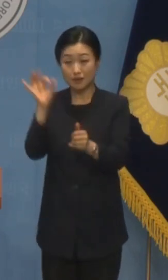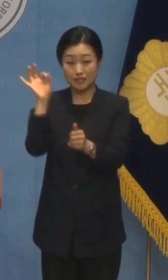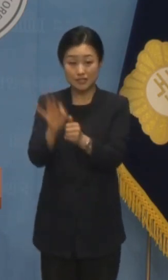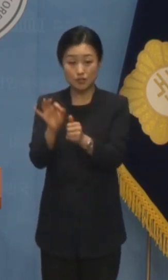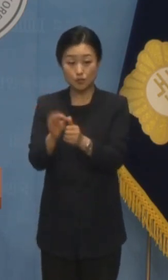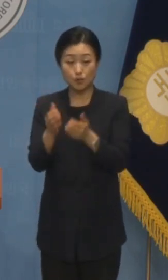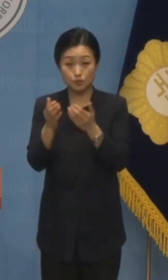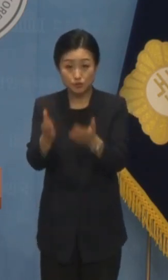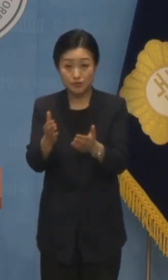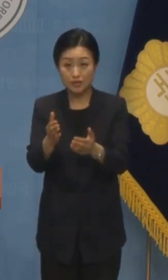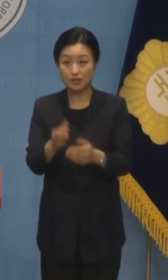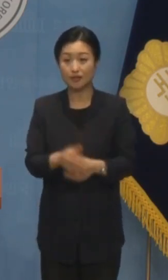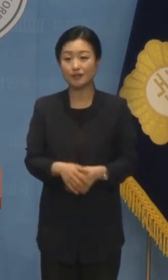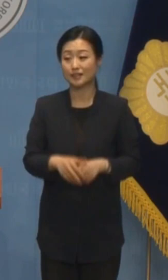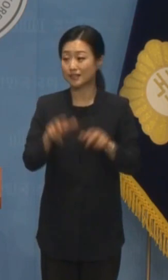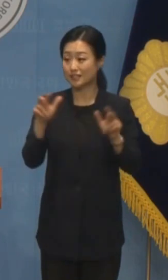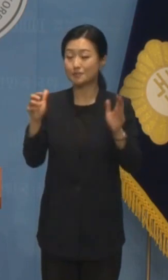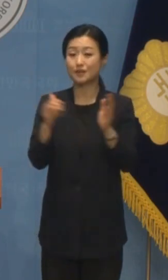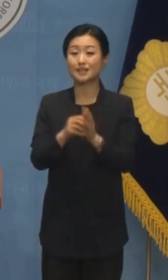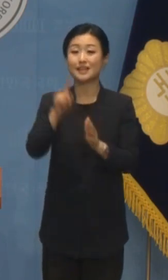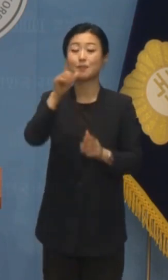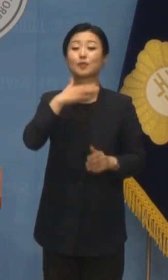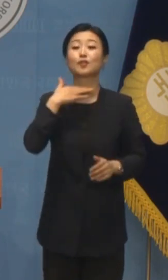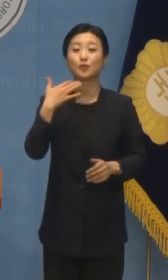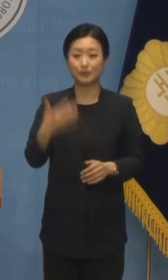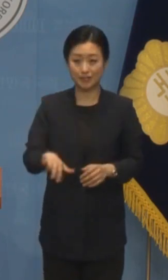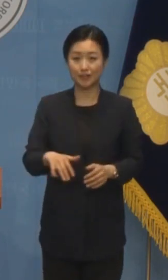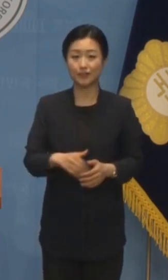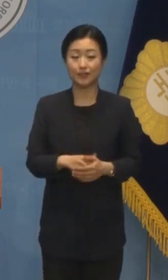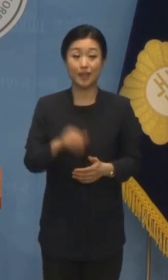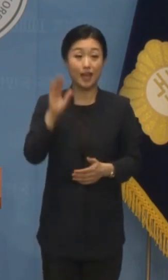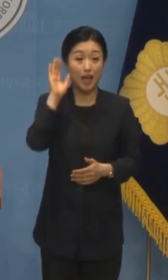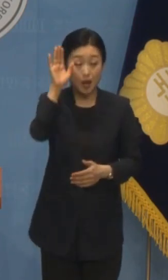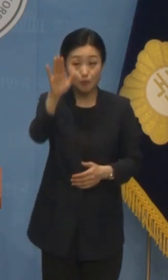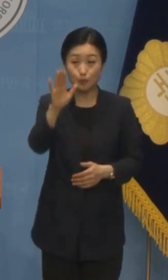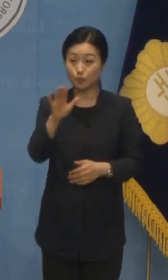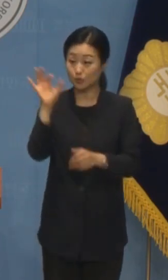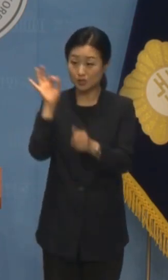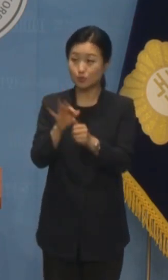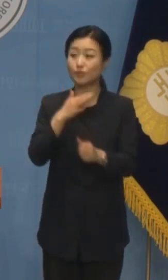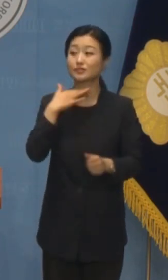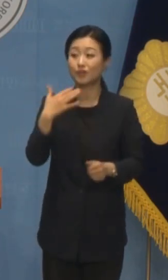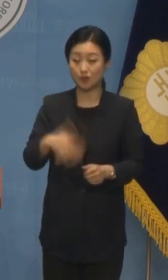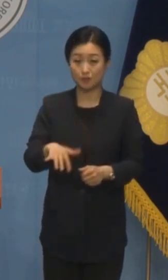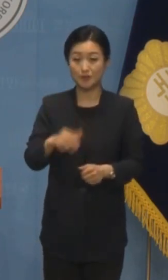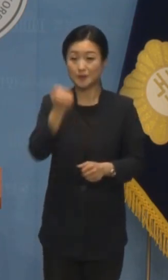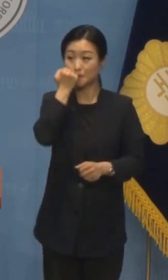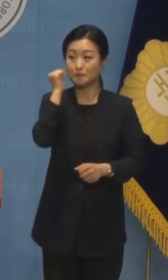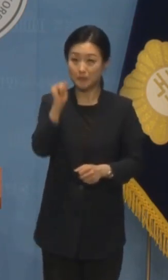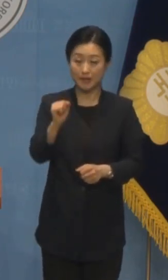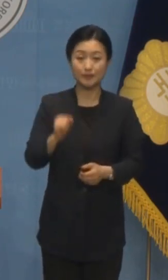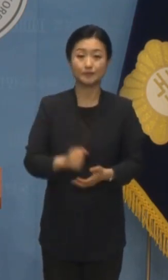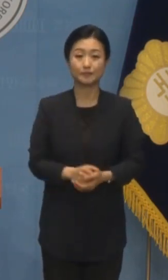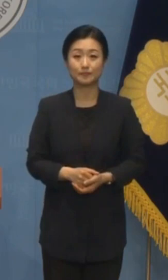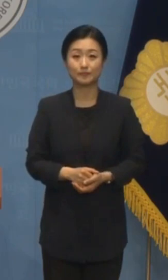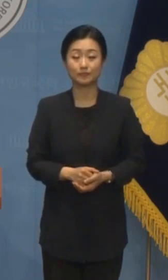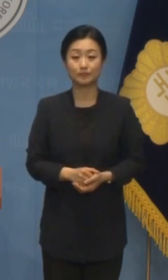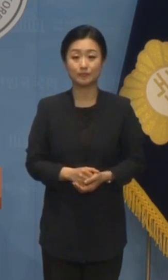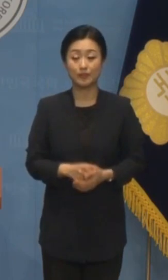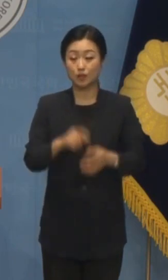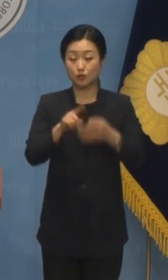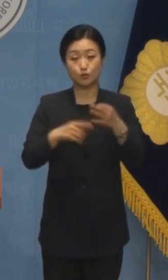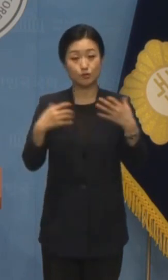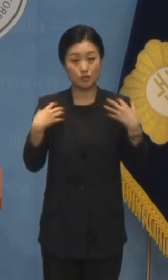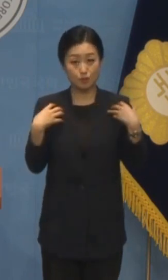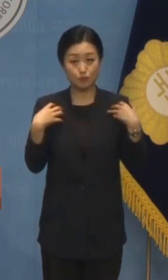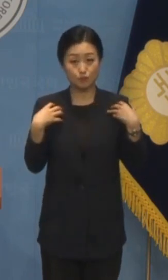두텁게 지원하는 일은 지금까지 한 번도 일어난 적이 없고 앞으로도 일어나지 않을 것이라는 점입니다. 오히려 윤석열